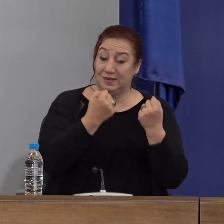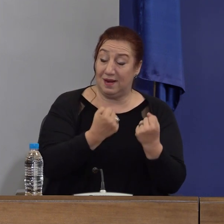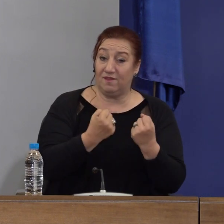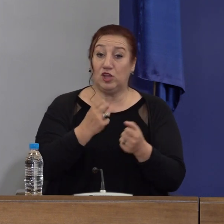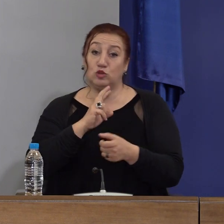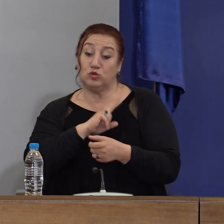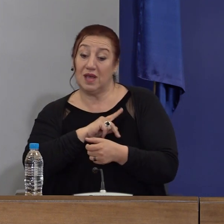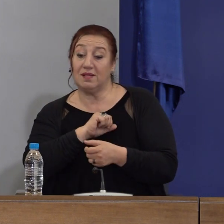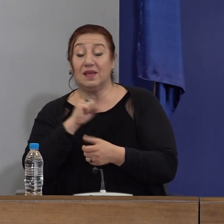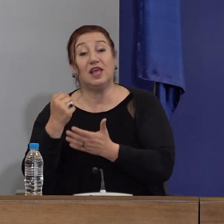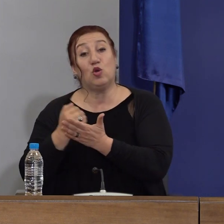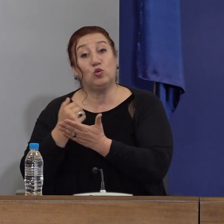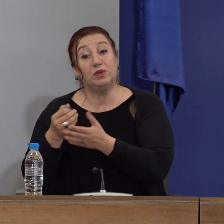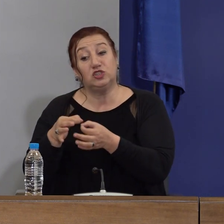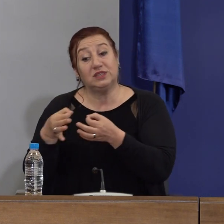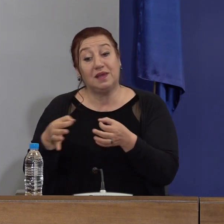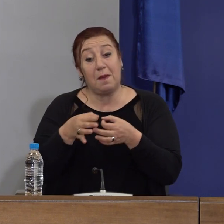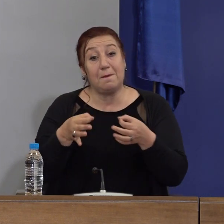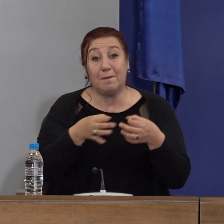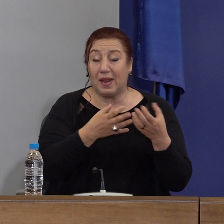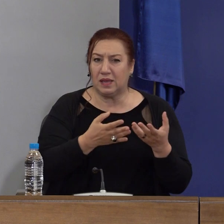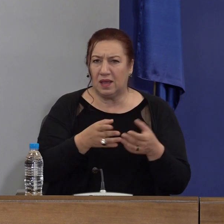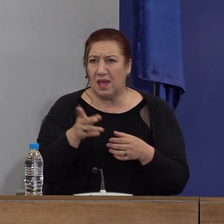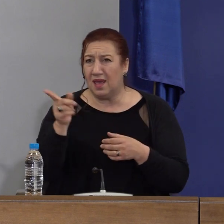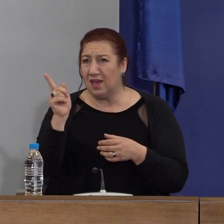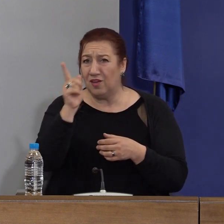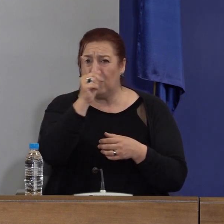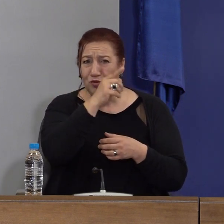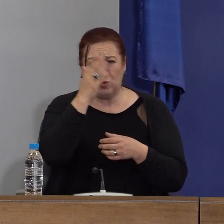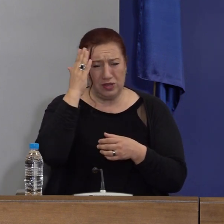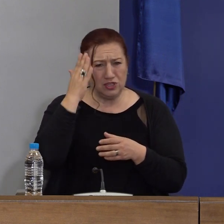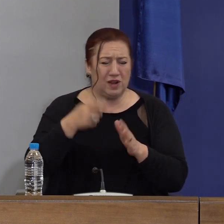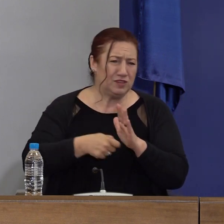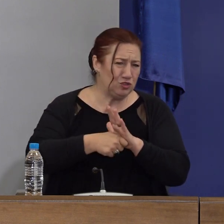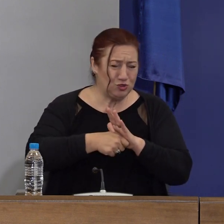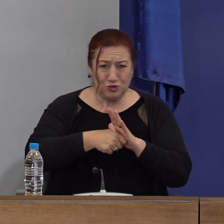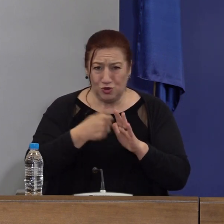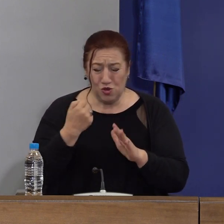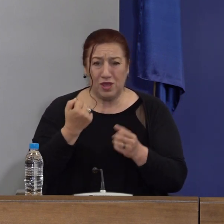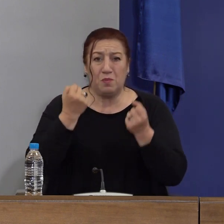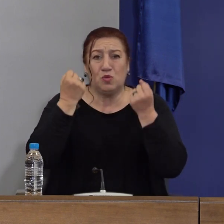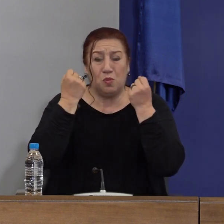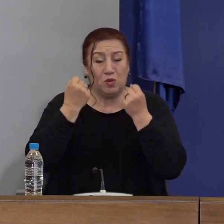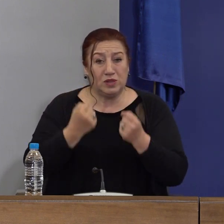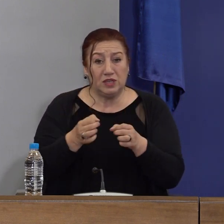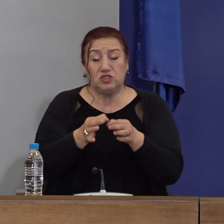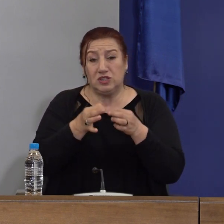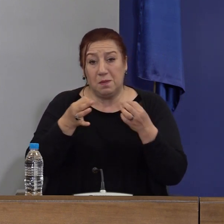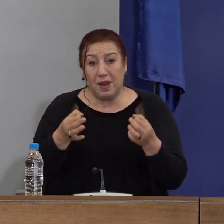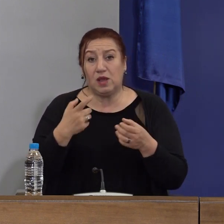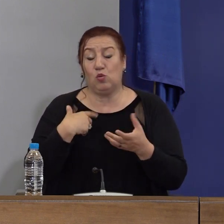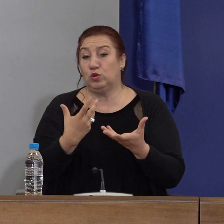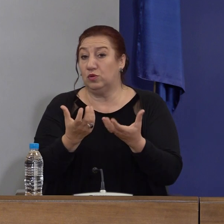мерки. В другите държави са много по-строги, много по-тежки мерките, които се